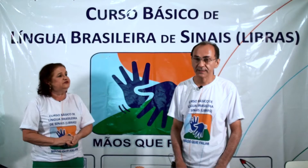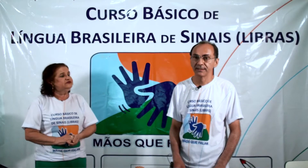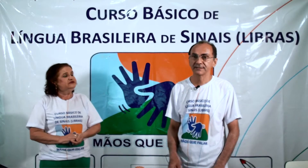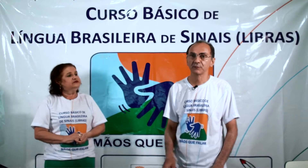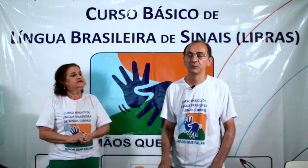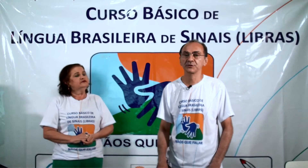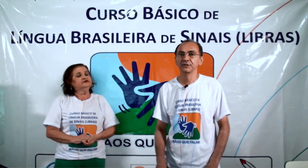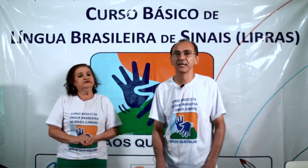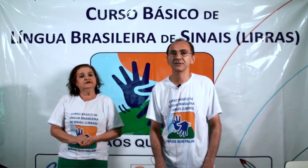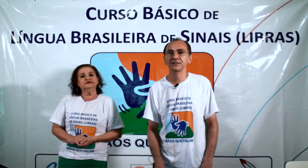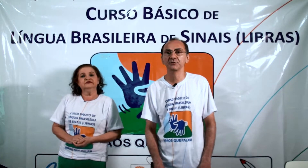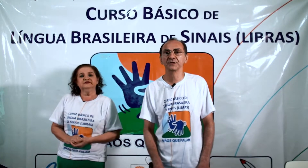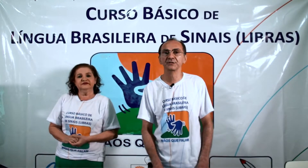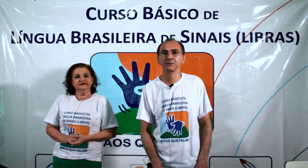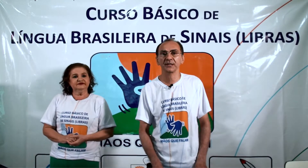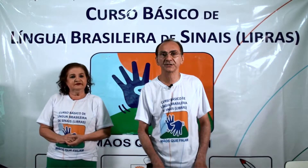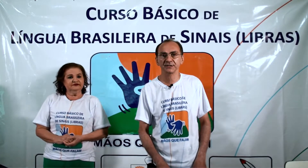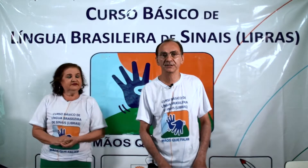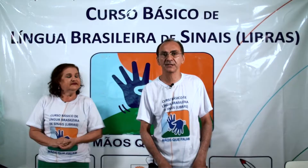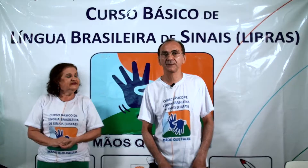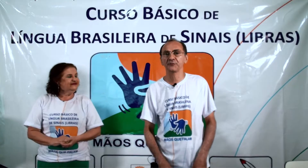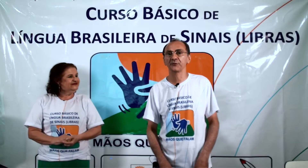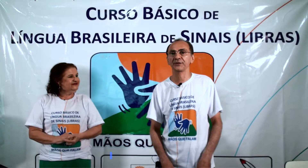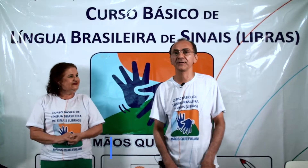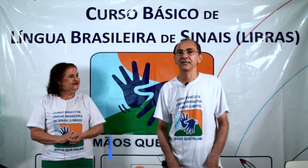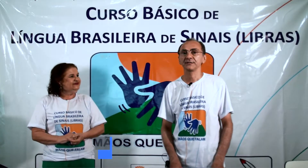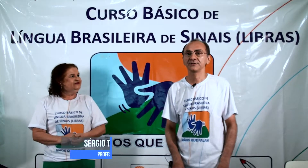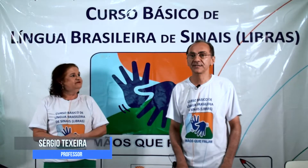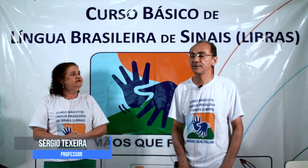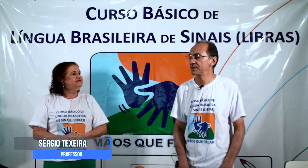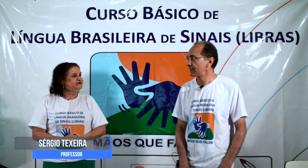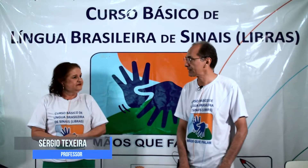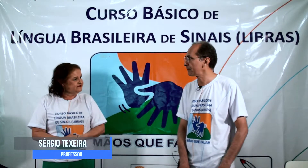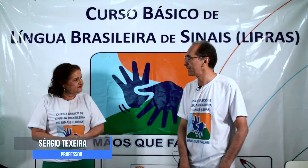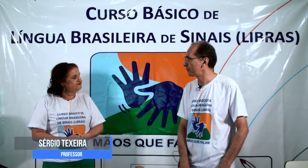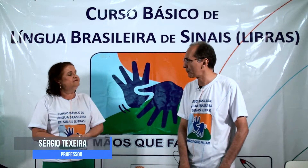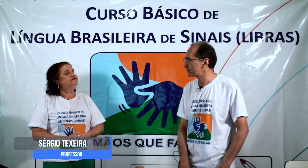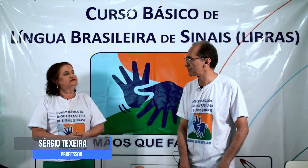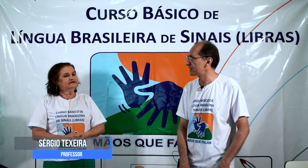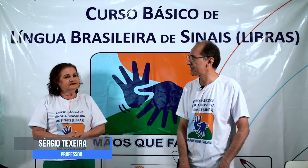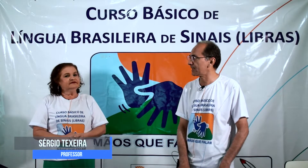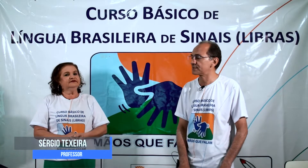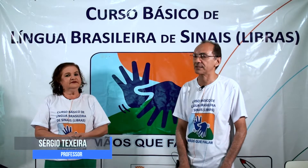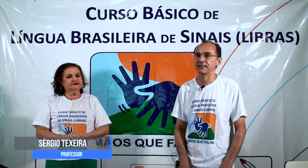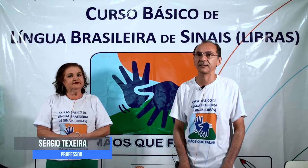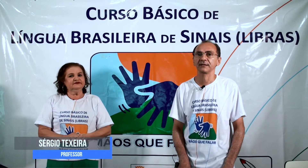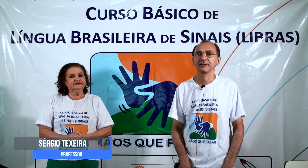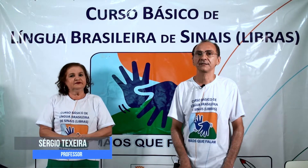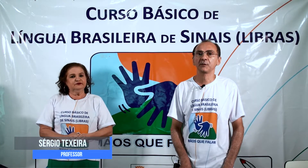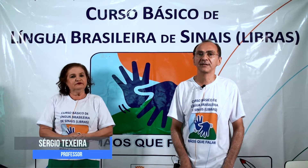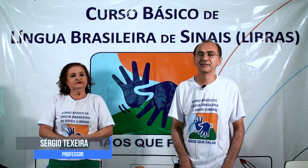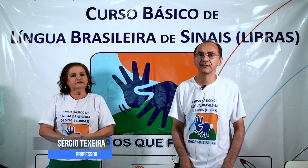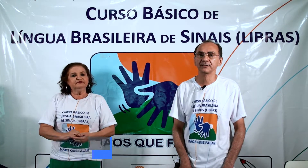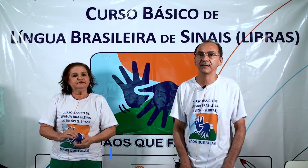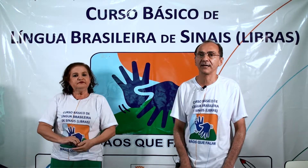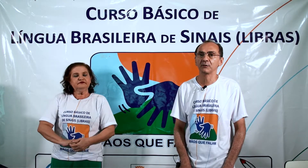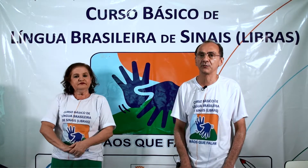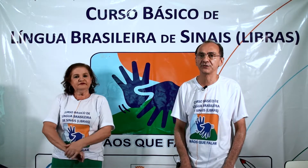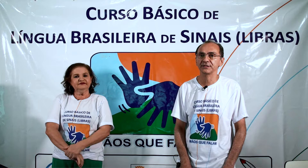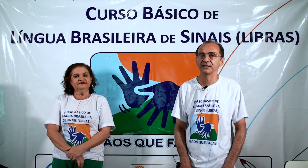essa comunidade que durante bastante tempo foi discriminada pela própria sociedade, não aceita a comunidade